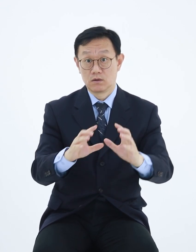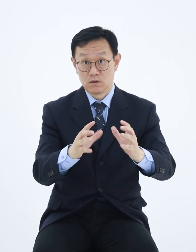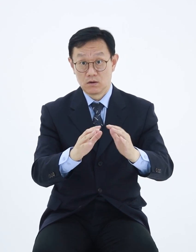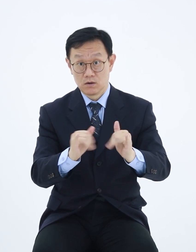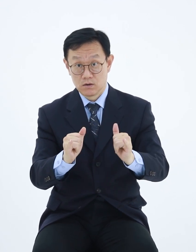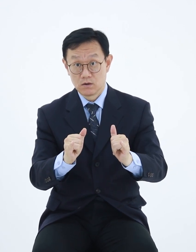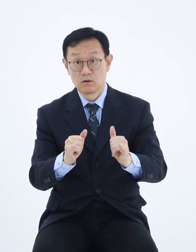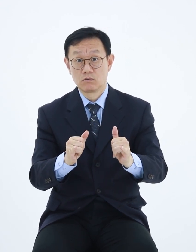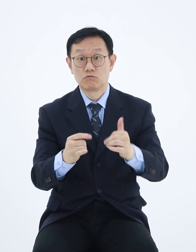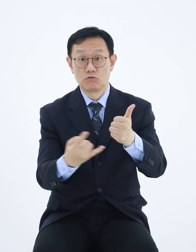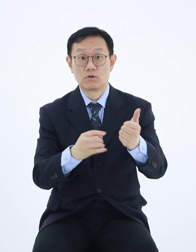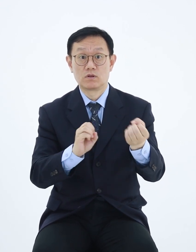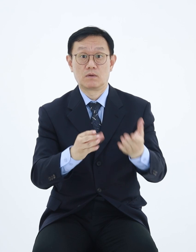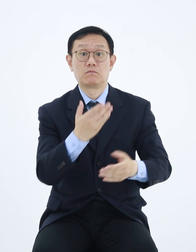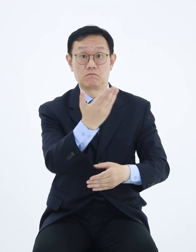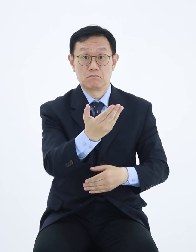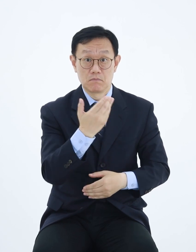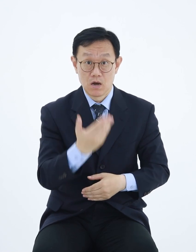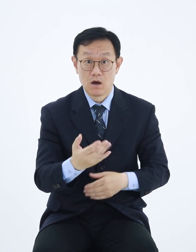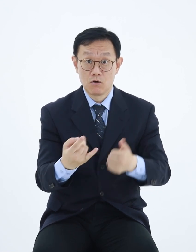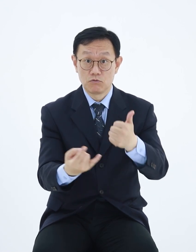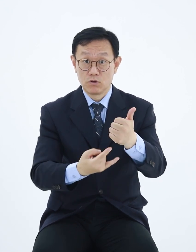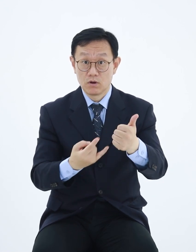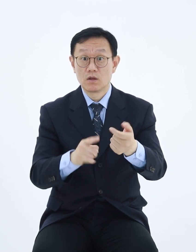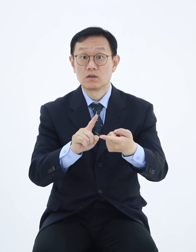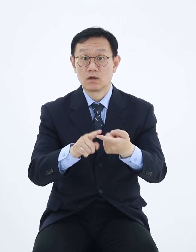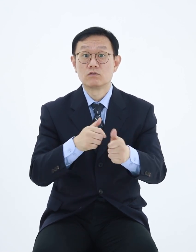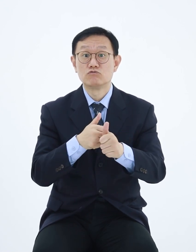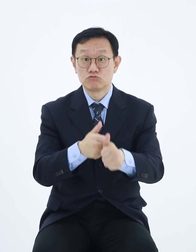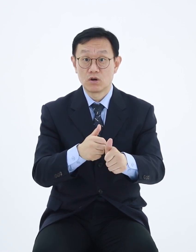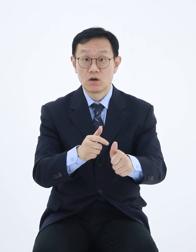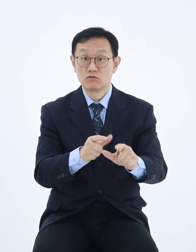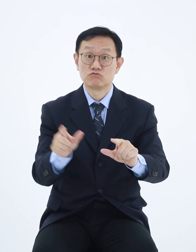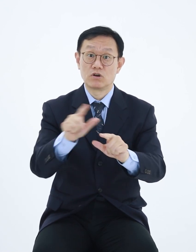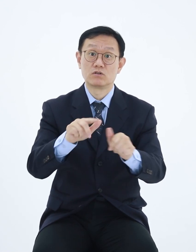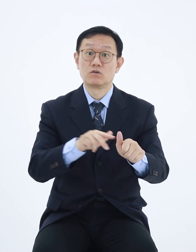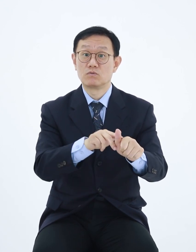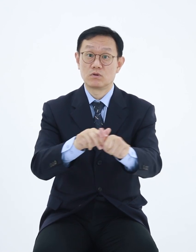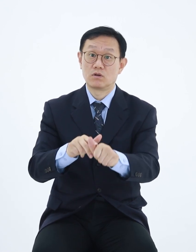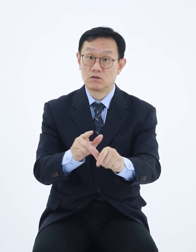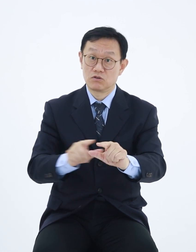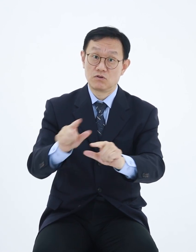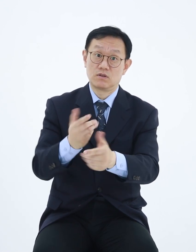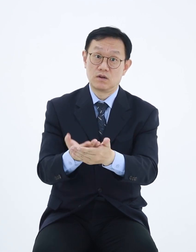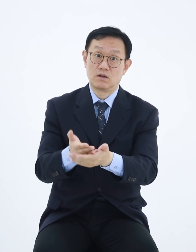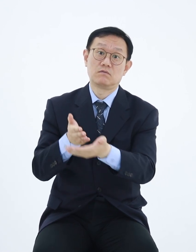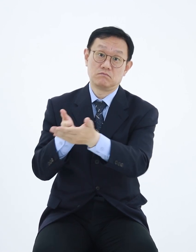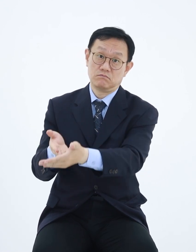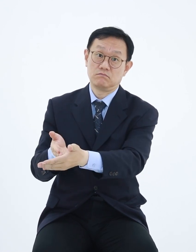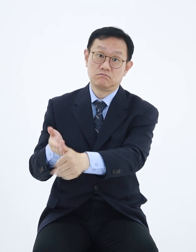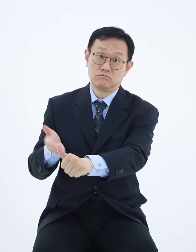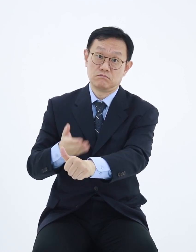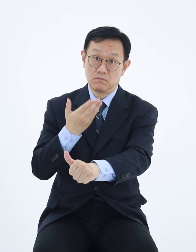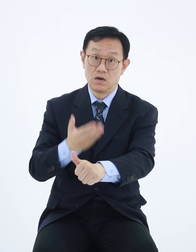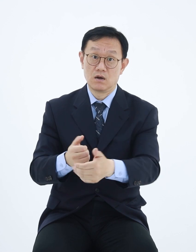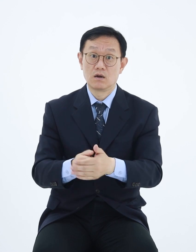위원회에 답변할 수 있으며 위원회는 그에 따른 추가 정보를 당사국에 요청할 수 있습니다. 당사국은 이런 논의를